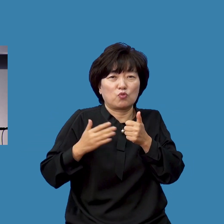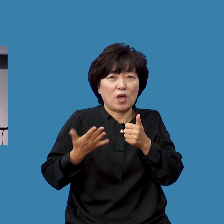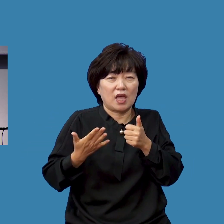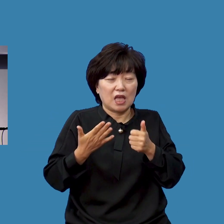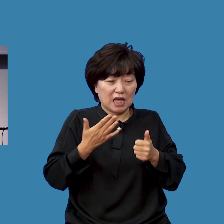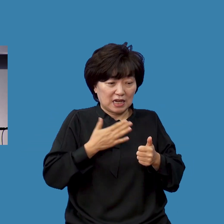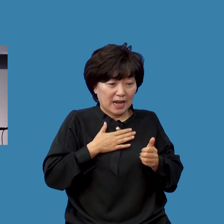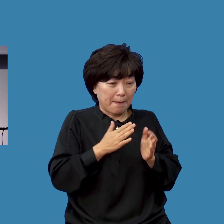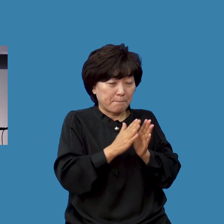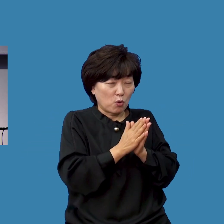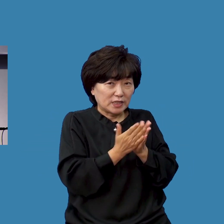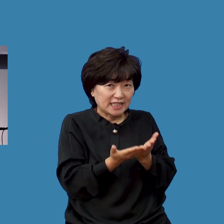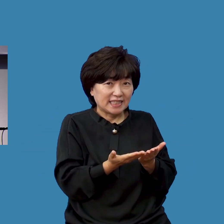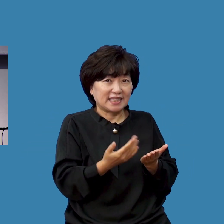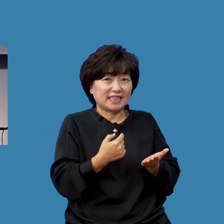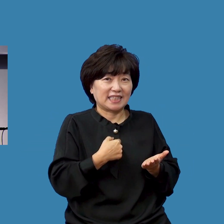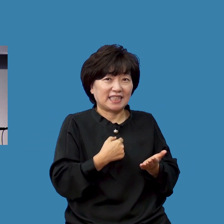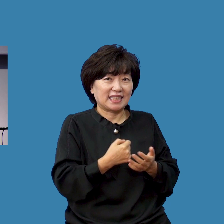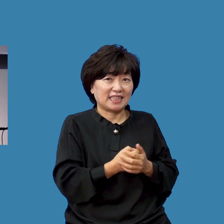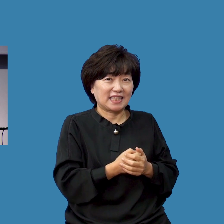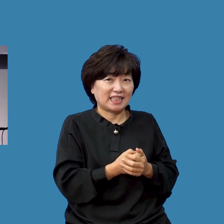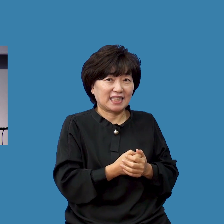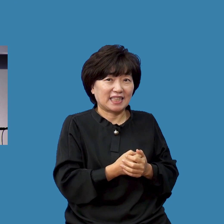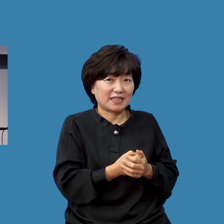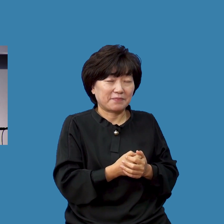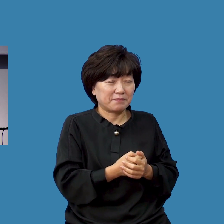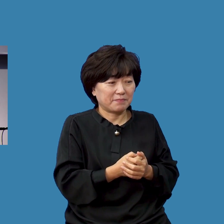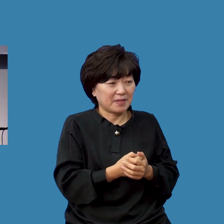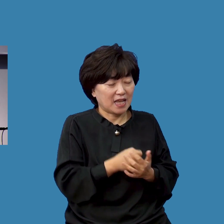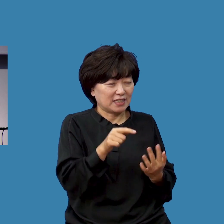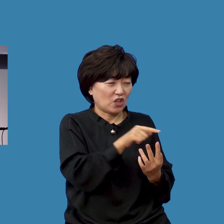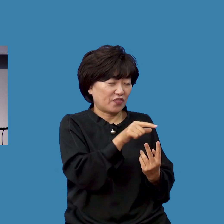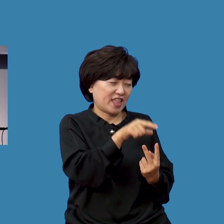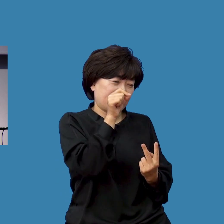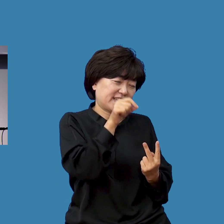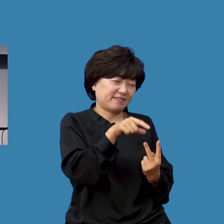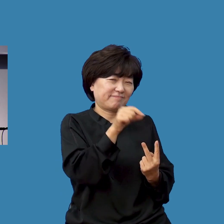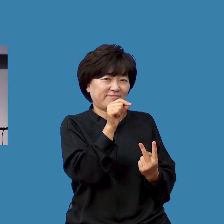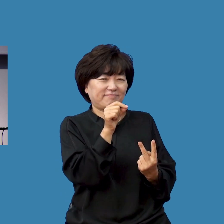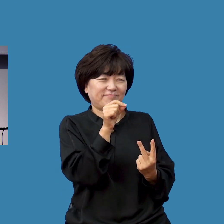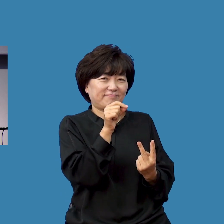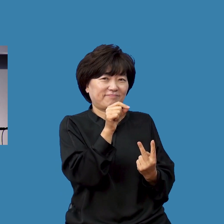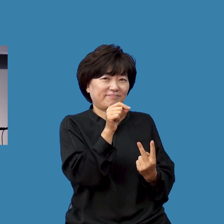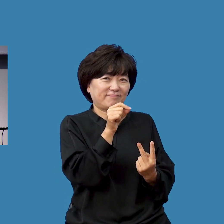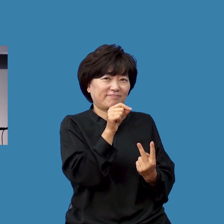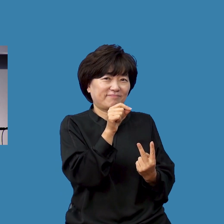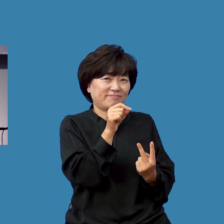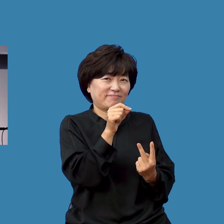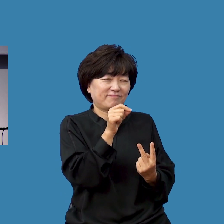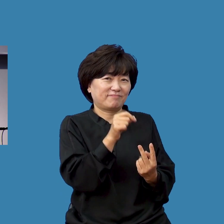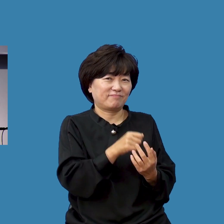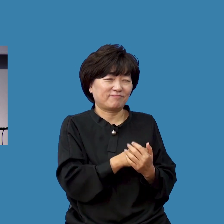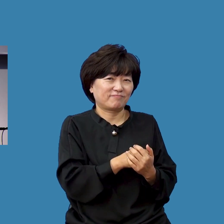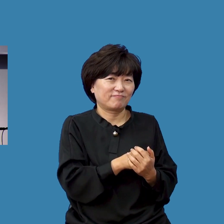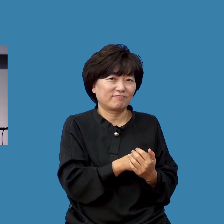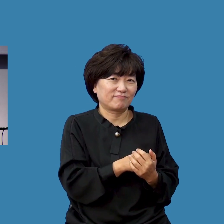그런데 본인의 경우는 말이에요. 본인의 경우는 선택을 해야 되는 거야. 그러니까 이런